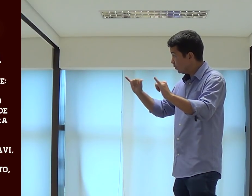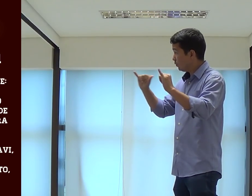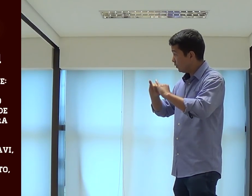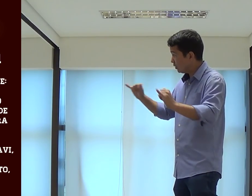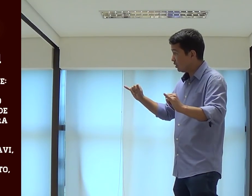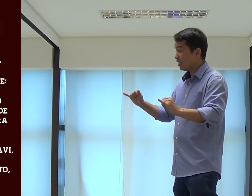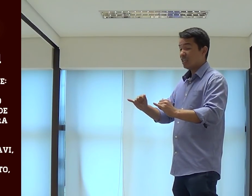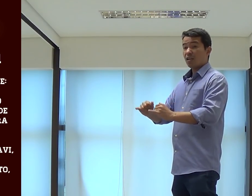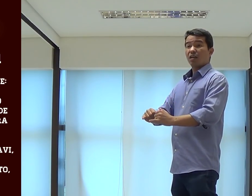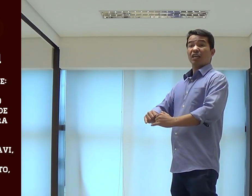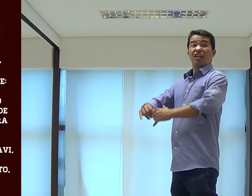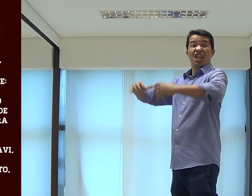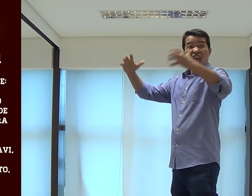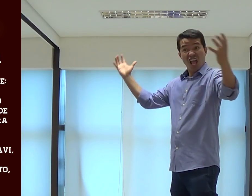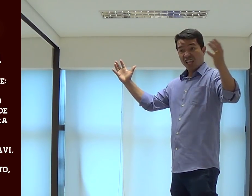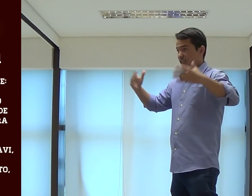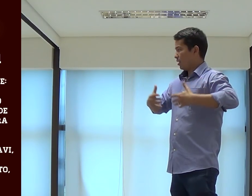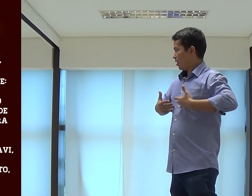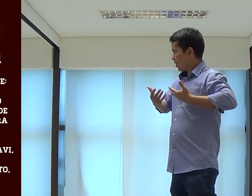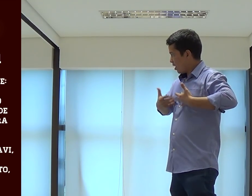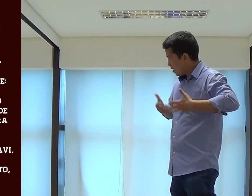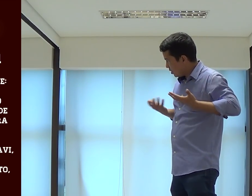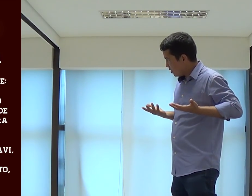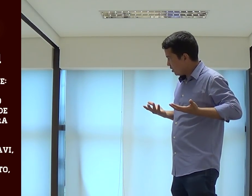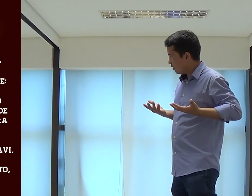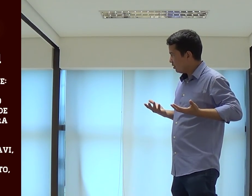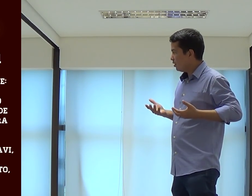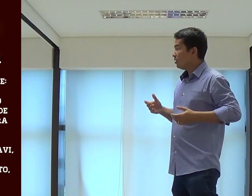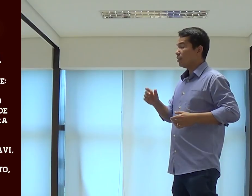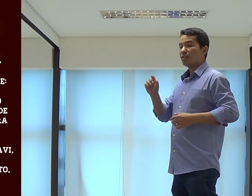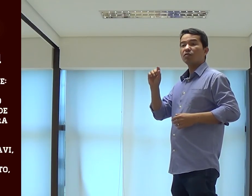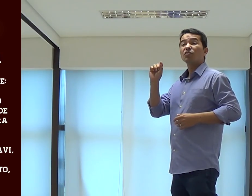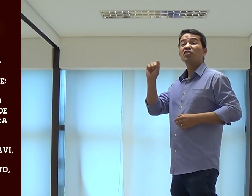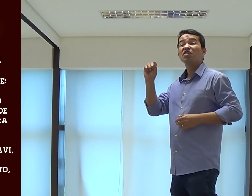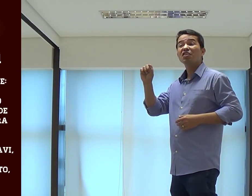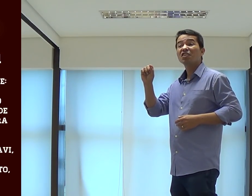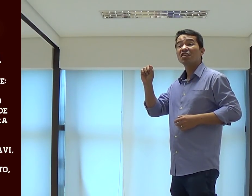novas de grande alegria, que são